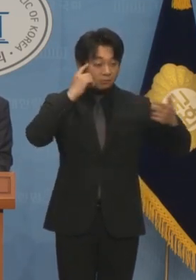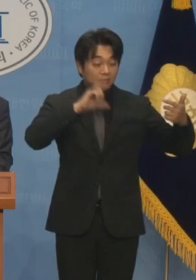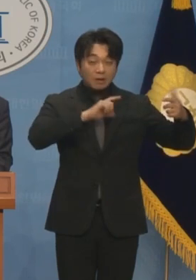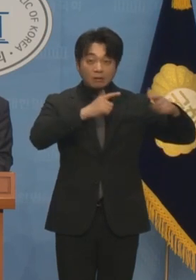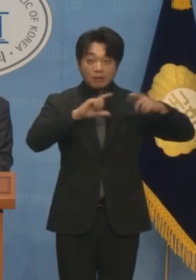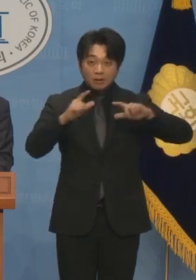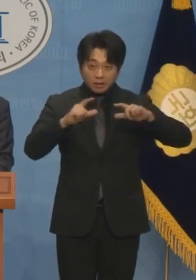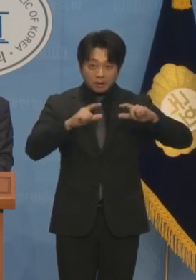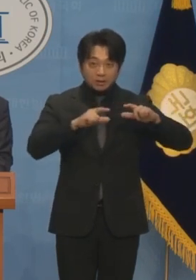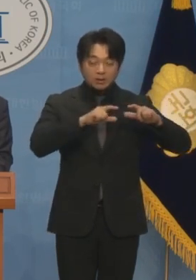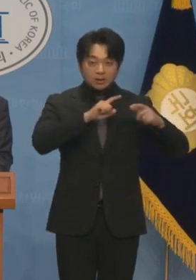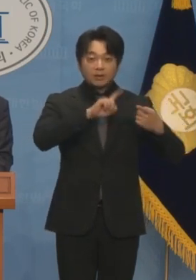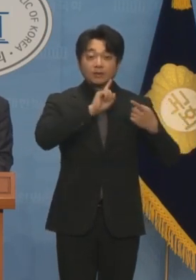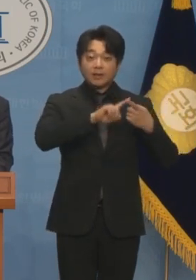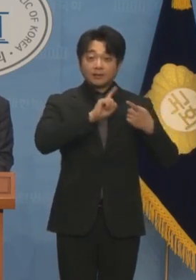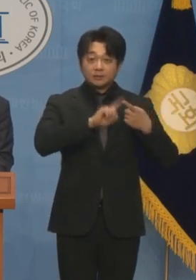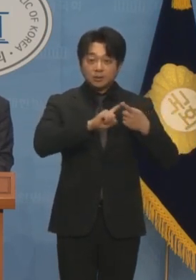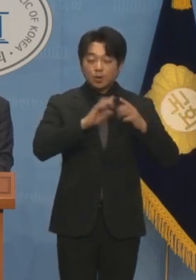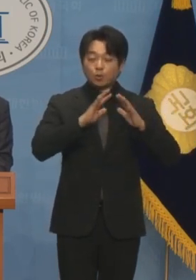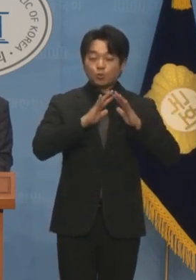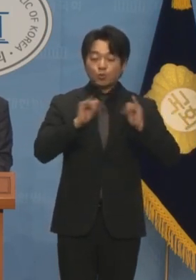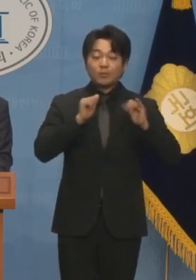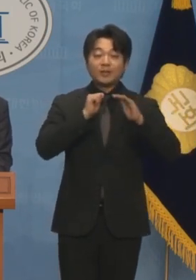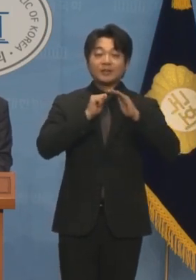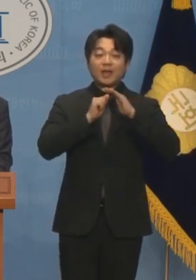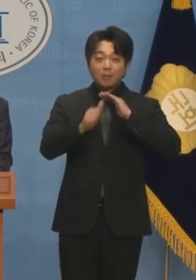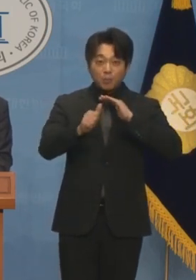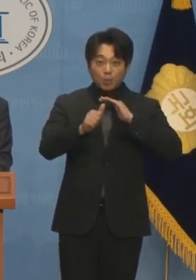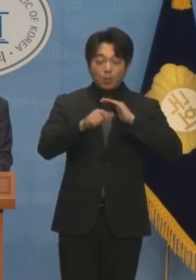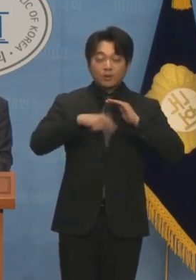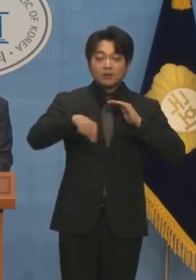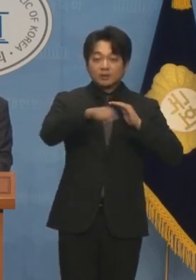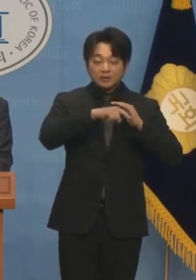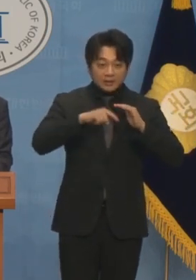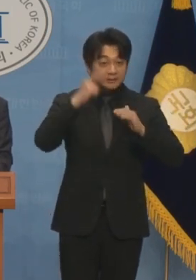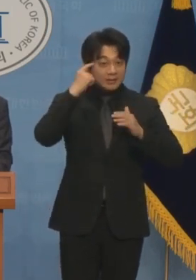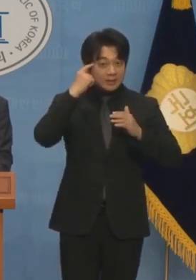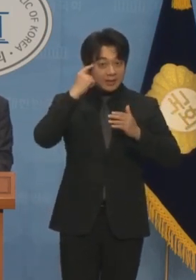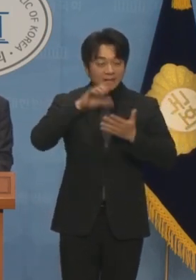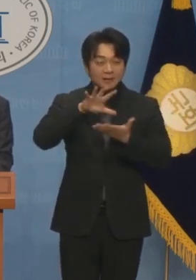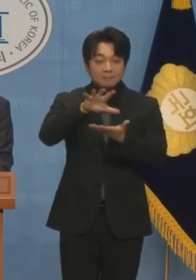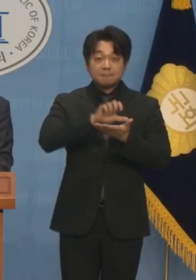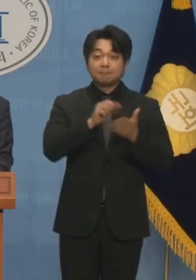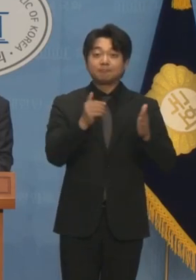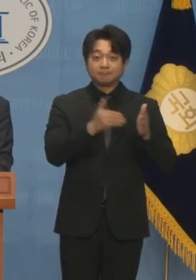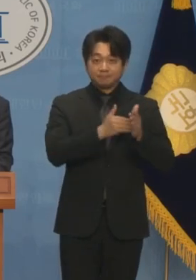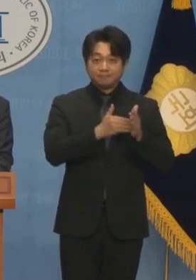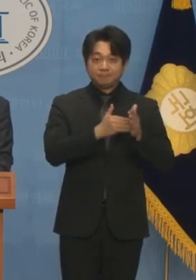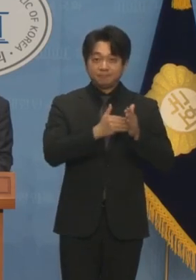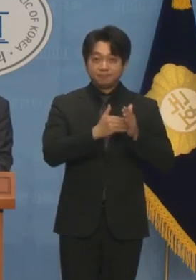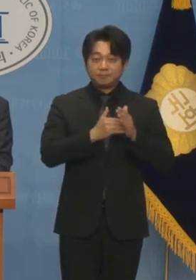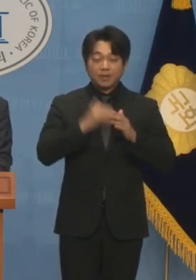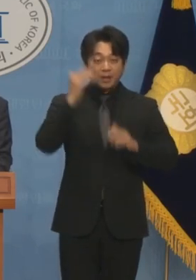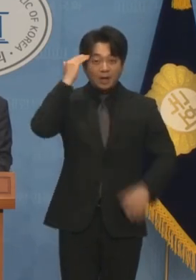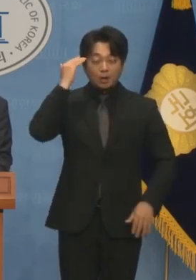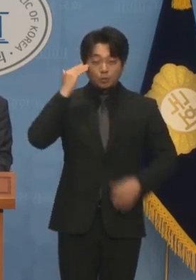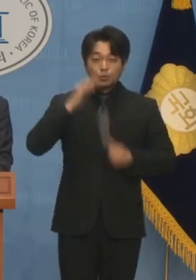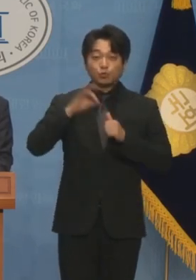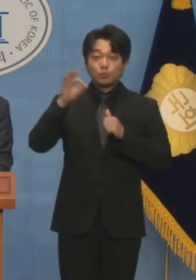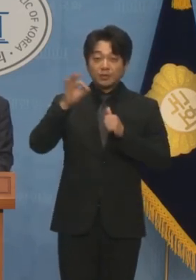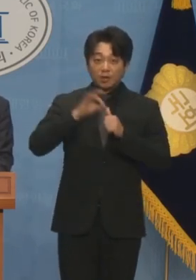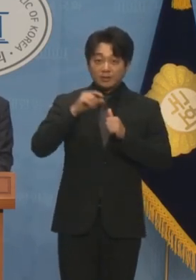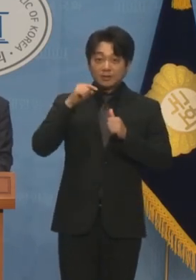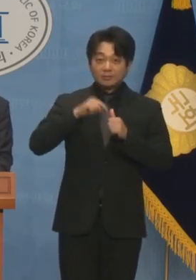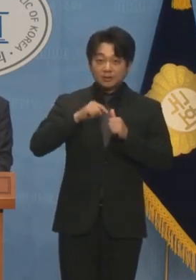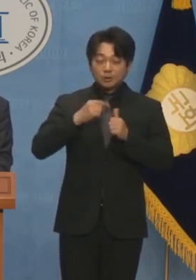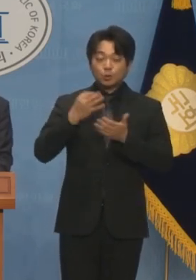개혁안에 대해서 국민 대표의 판단이 내려진 것입니다. 우리나라의 국민연금은 소득 보장